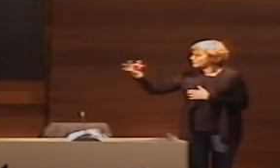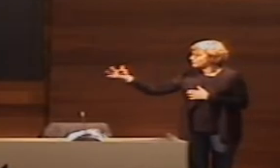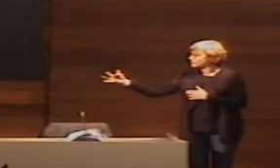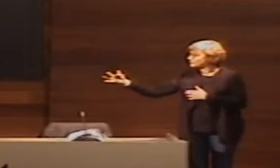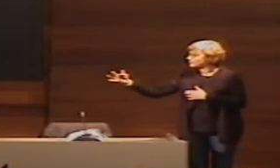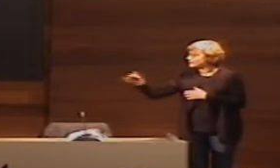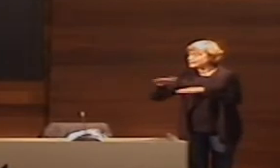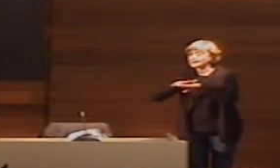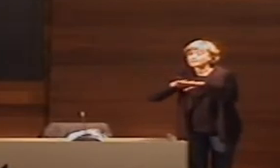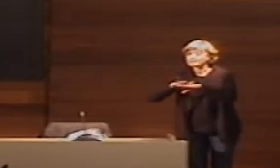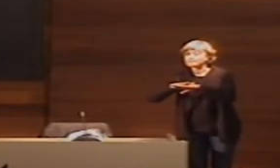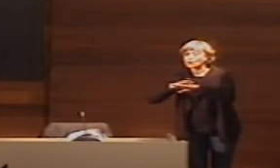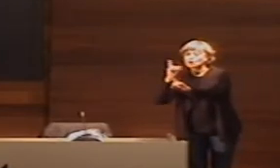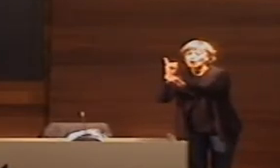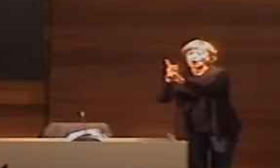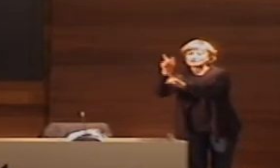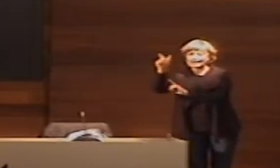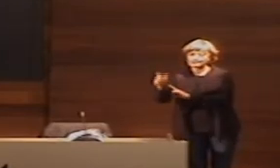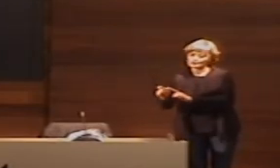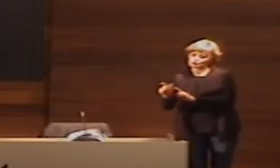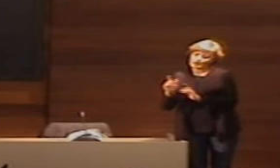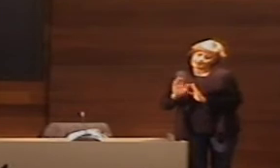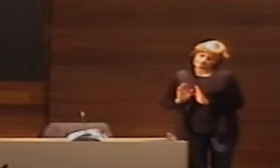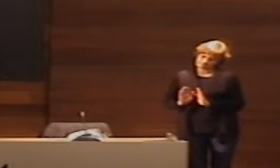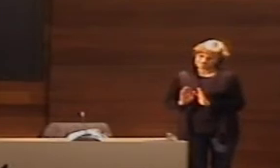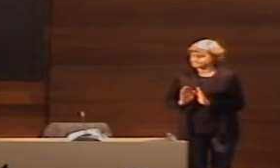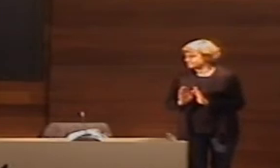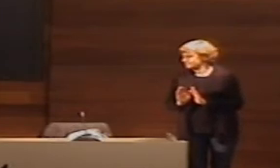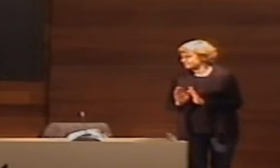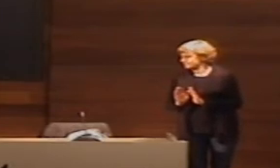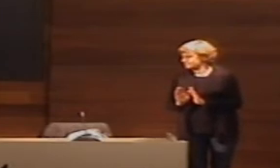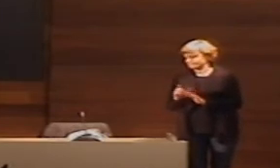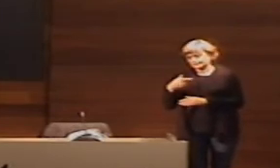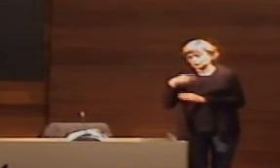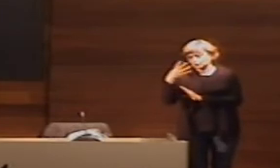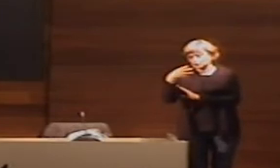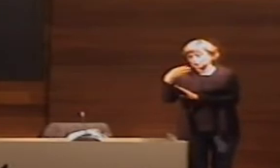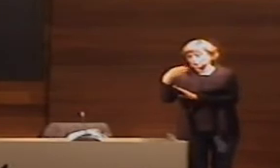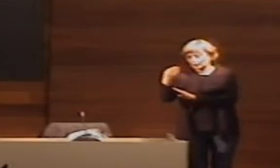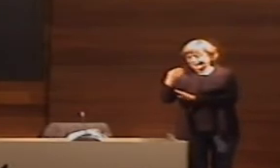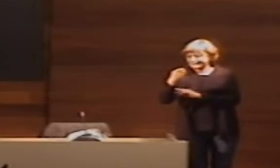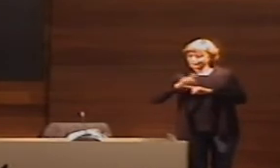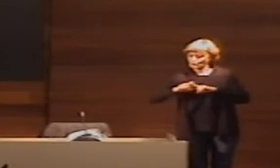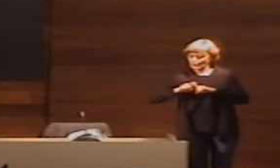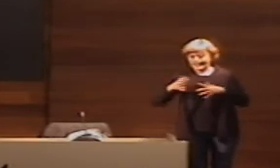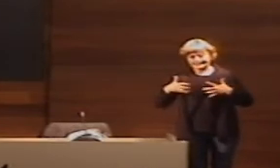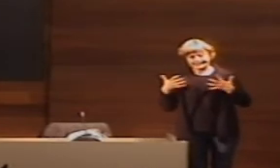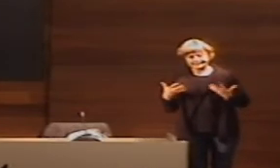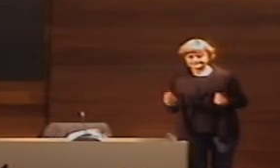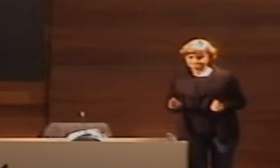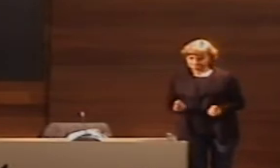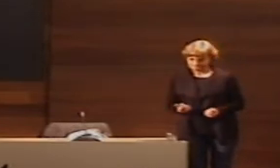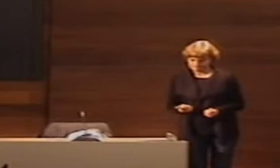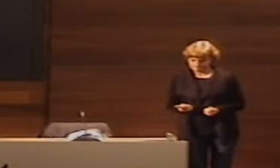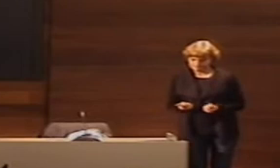la intervención de la persona hombre, que ha dicho... Me gustaría, perdóname, sí. Por entiendo el pero carácter de este acto, que no